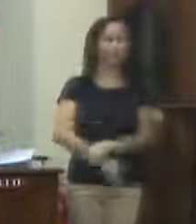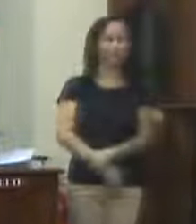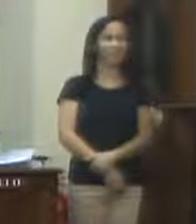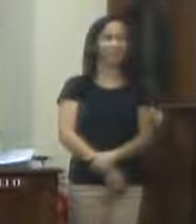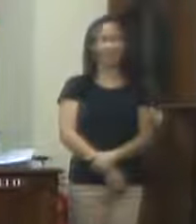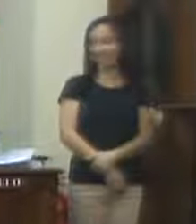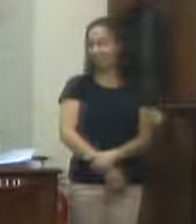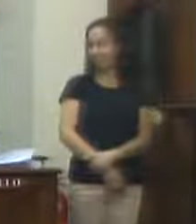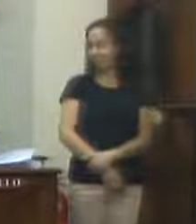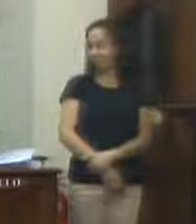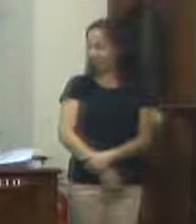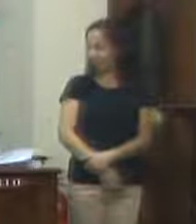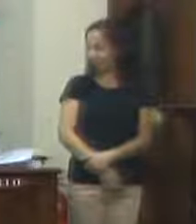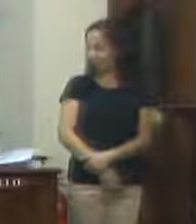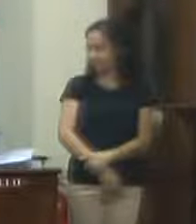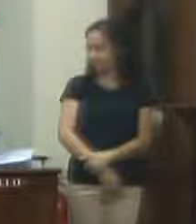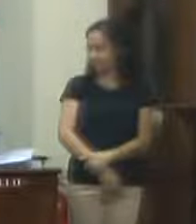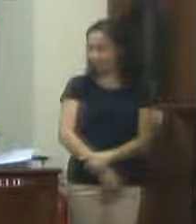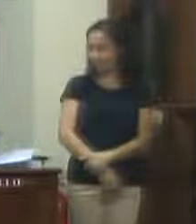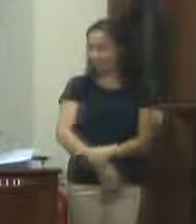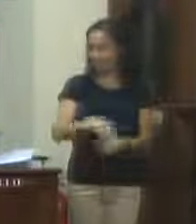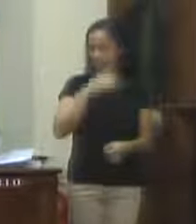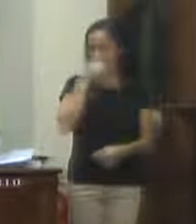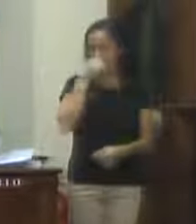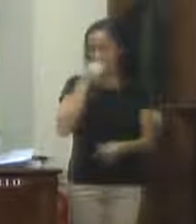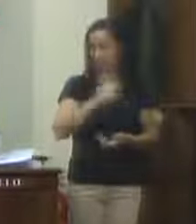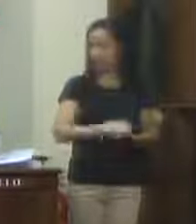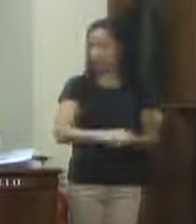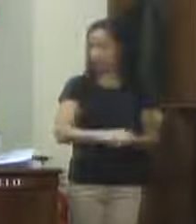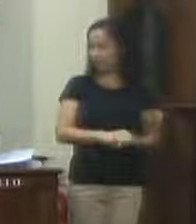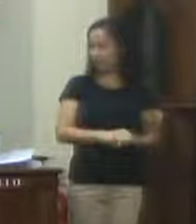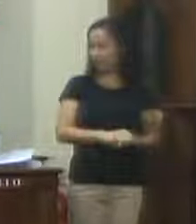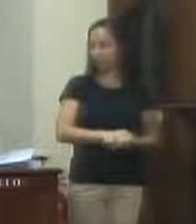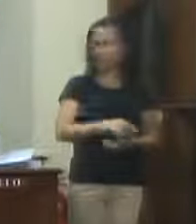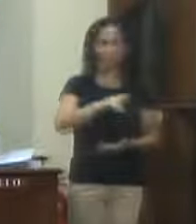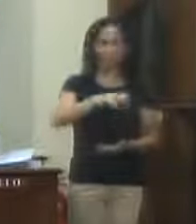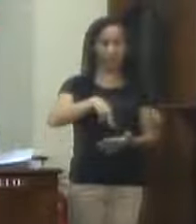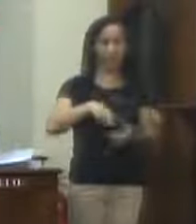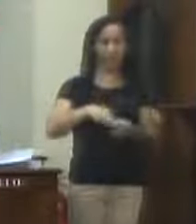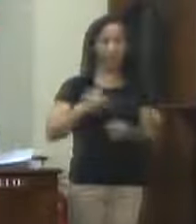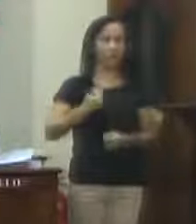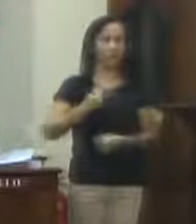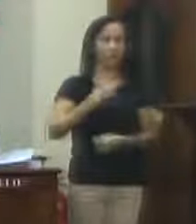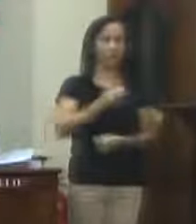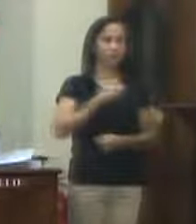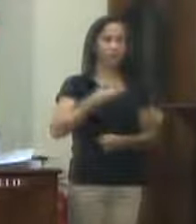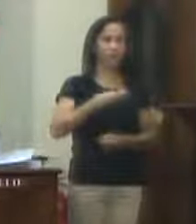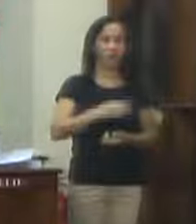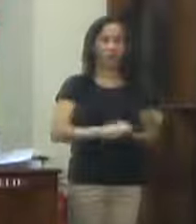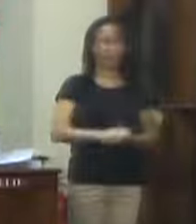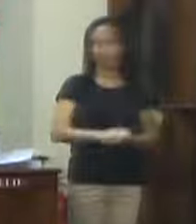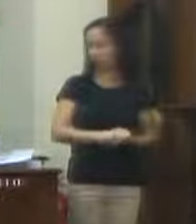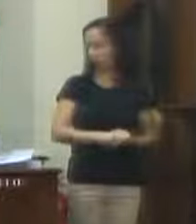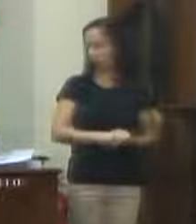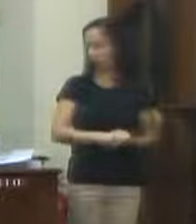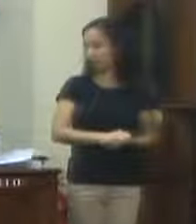Vamos ler novamente o requerimento da vereadora Michele, que não foi lido porque ela estava ausente. Tá bom? Requerimento número 63. Presidente da